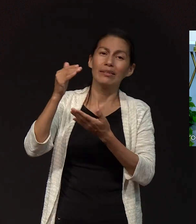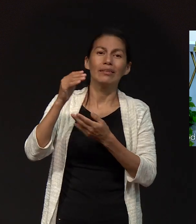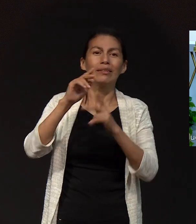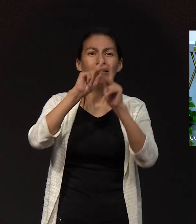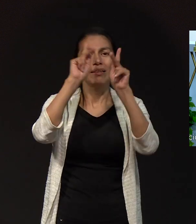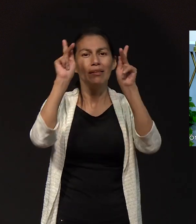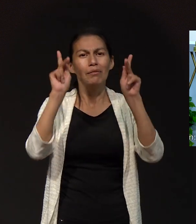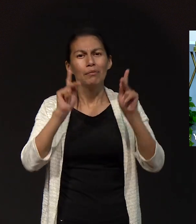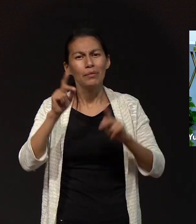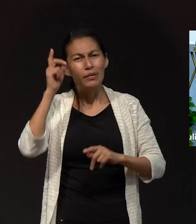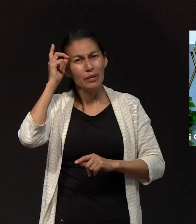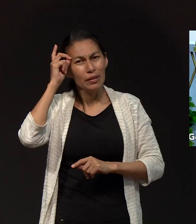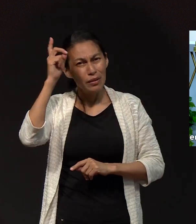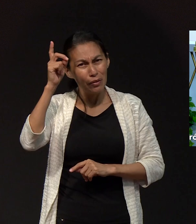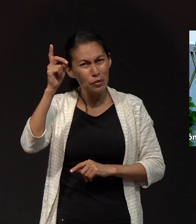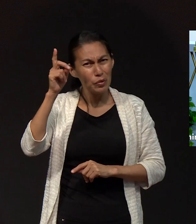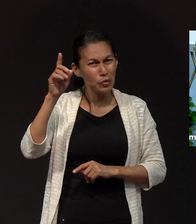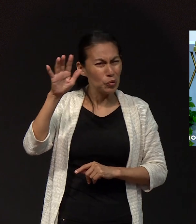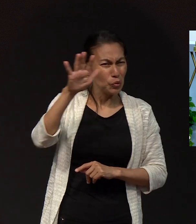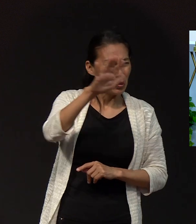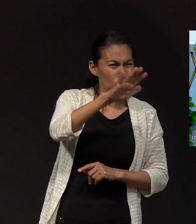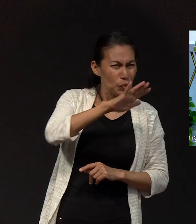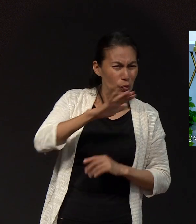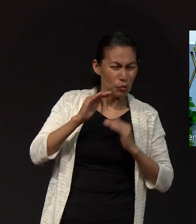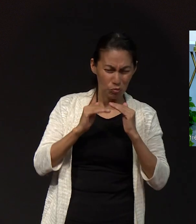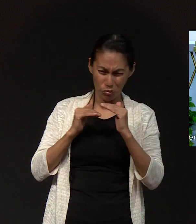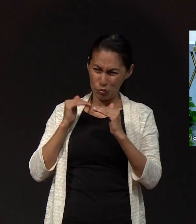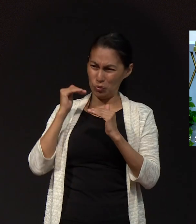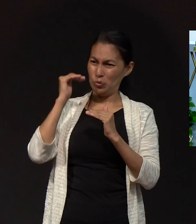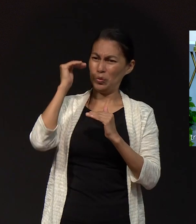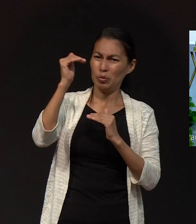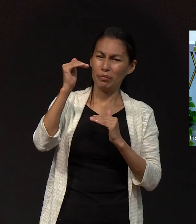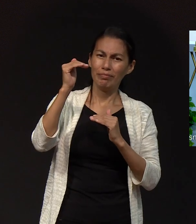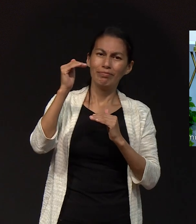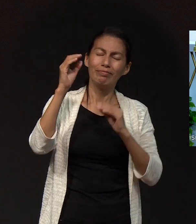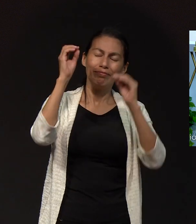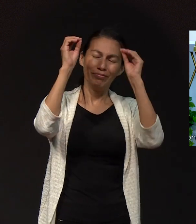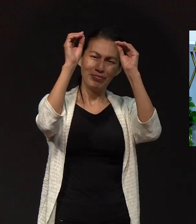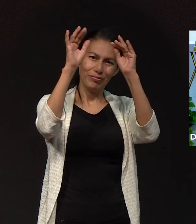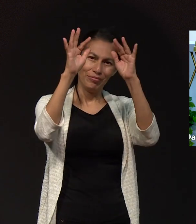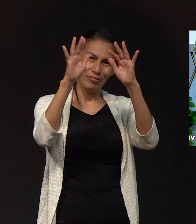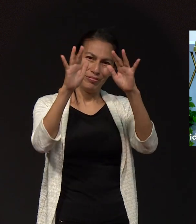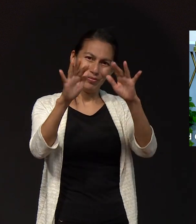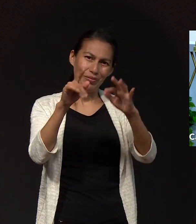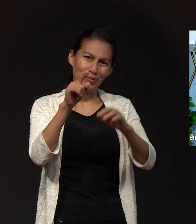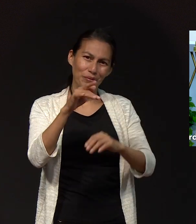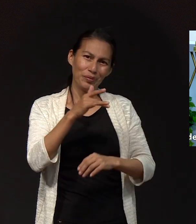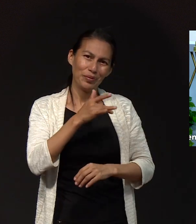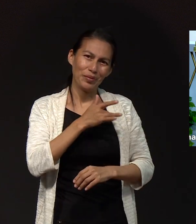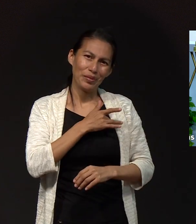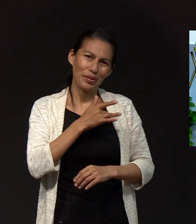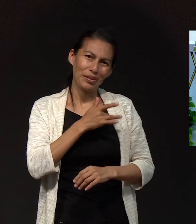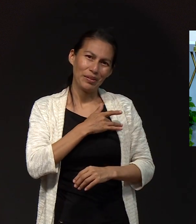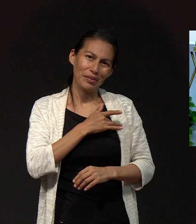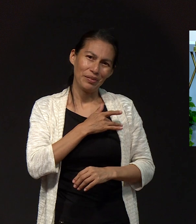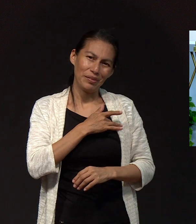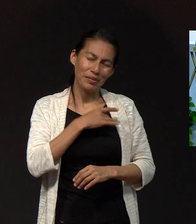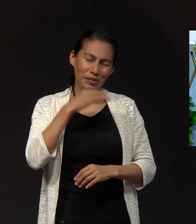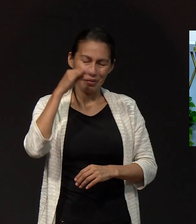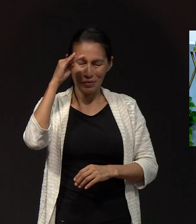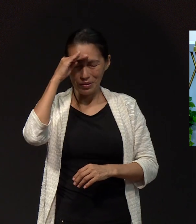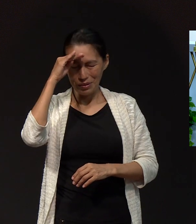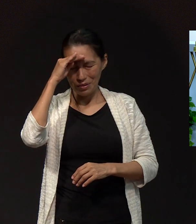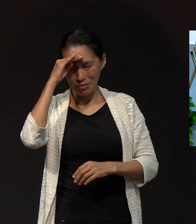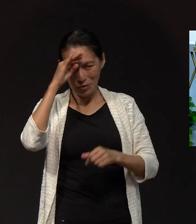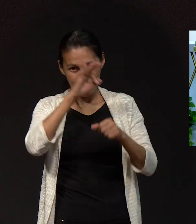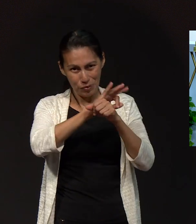gracias Y la paz De Dios Que sobrepasa Todo entendimiento Guardará Vuestros corazones Y